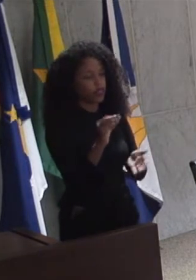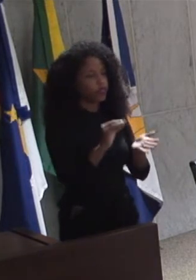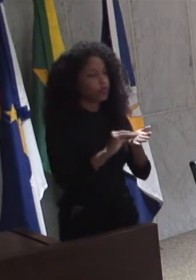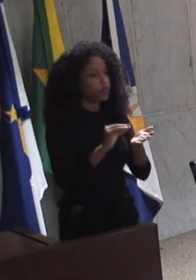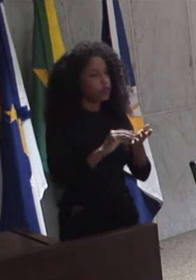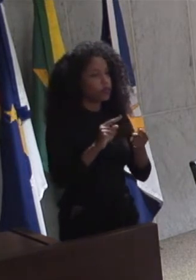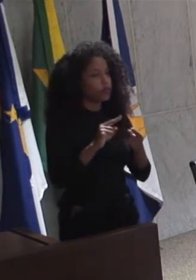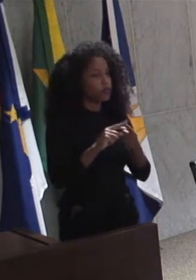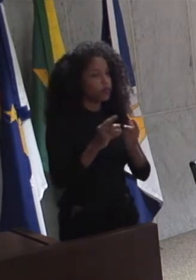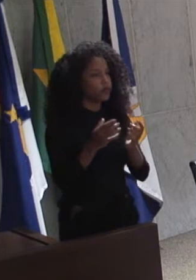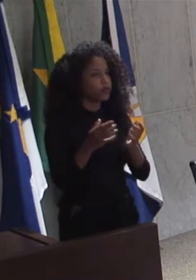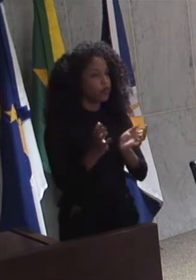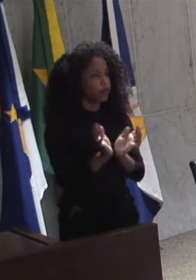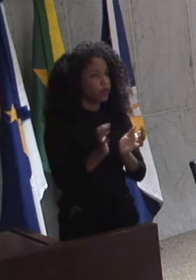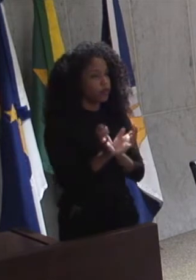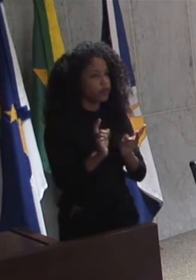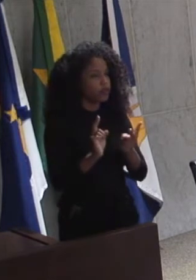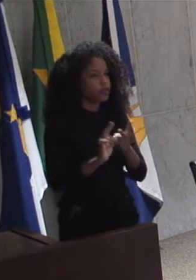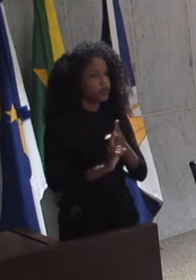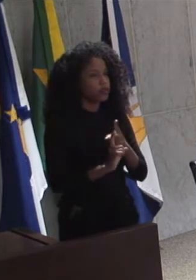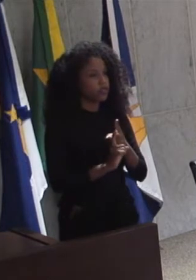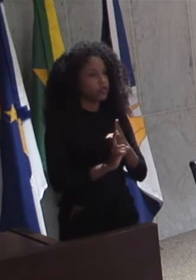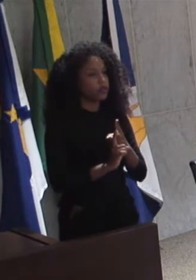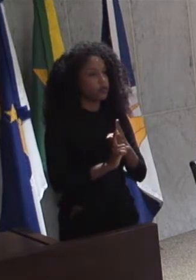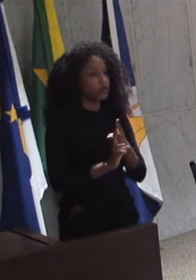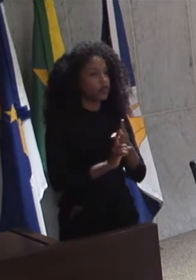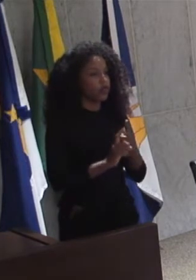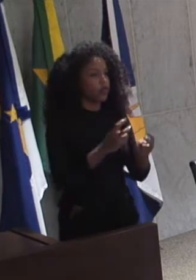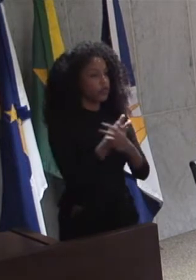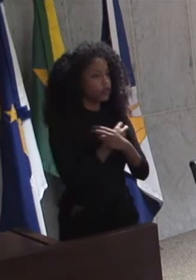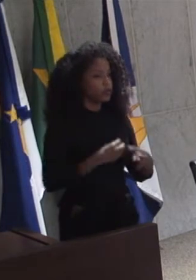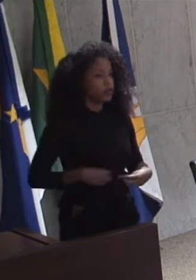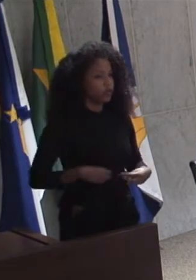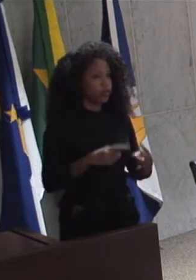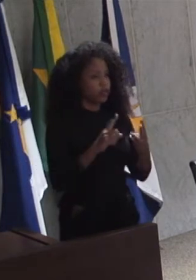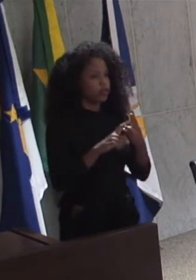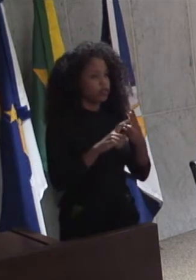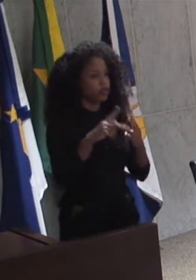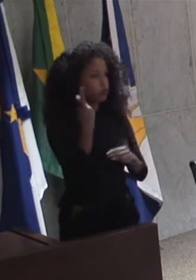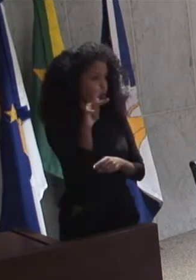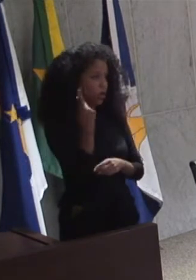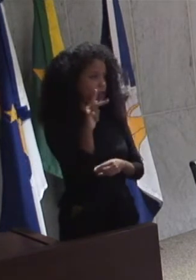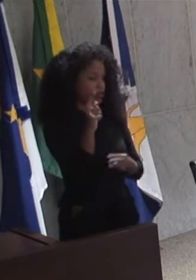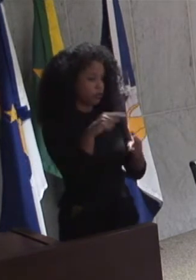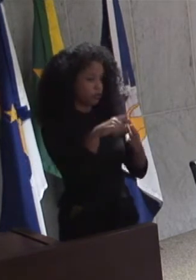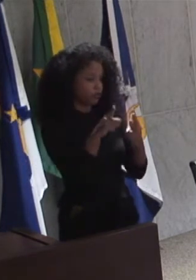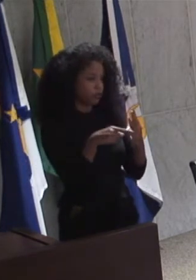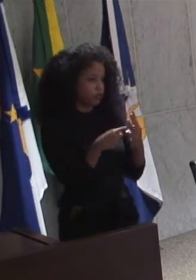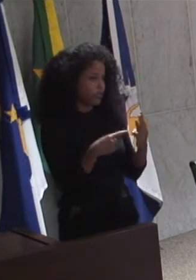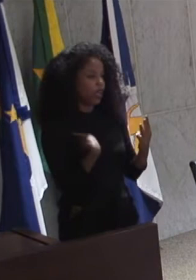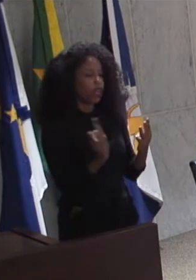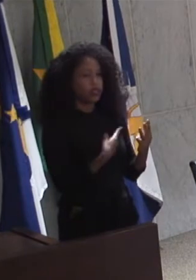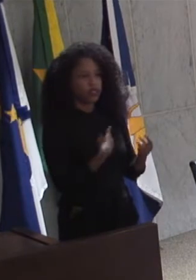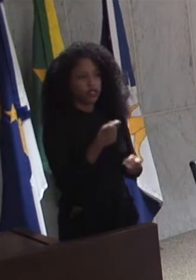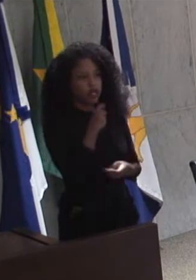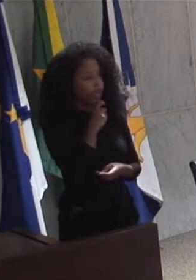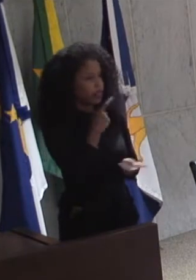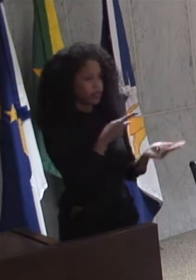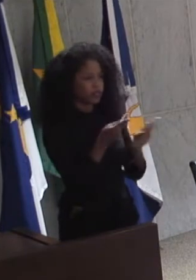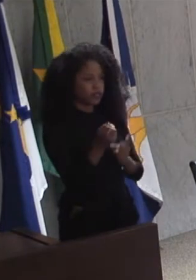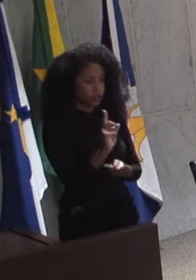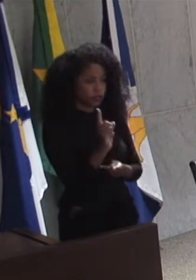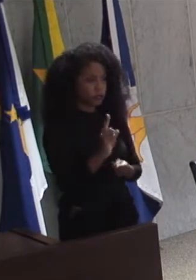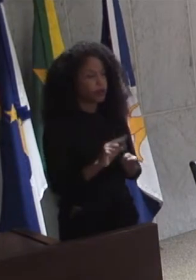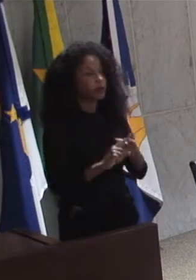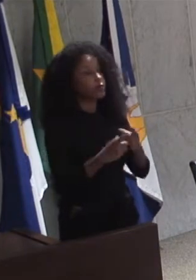de Camaragibe, São Lourenço da Mata e Paulista, que nós não estivemos lá. E teve cidade